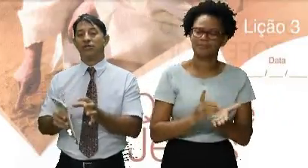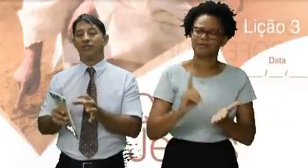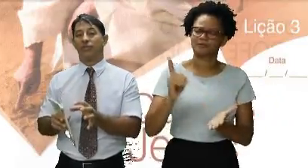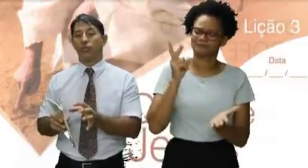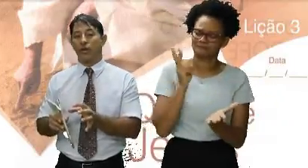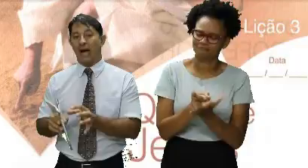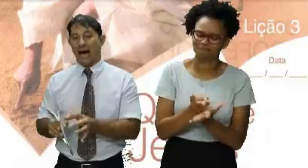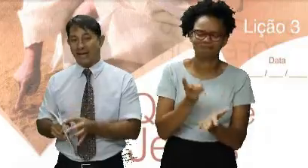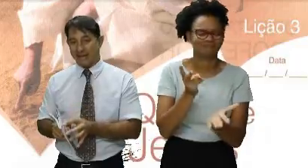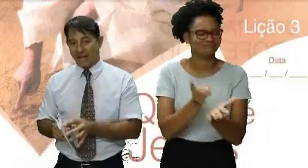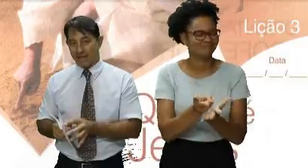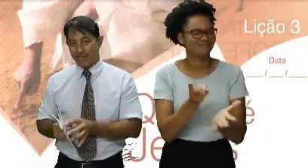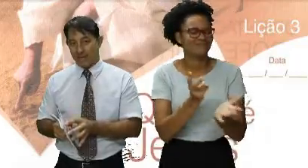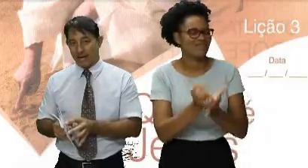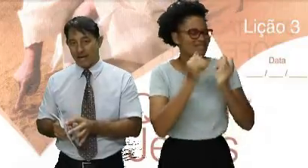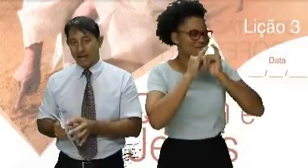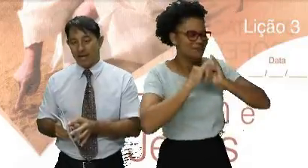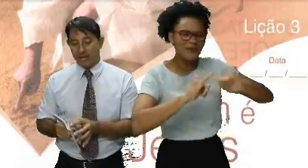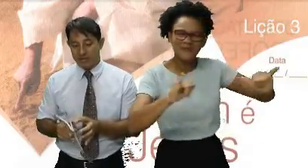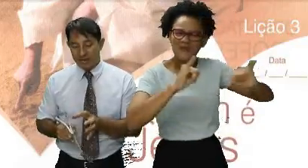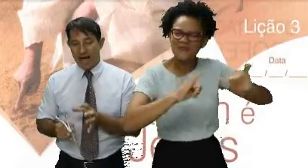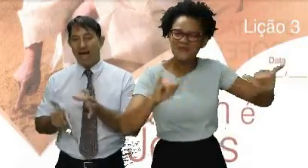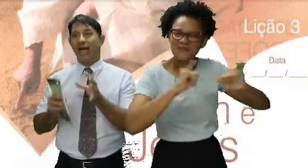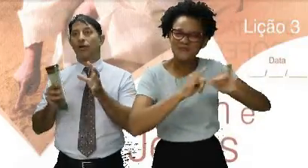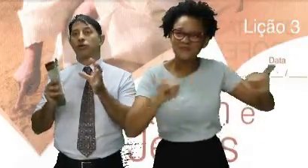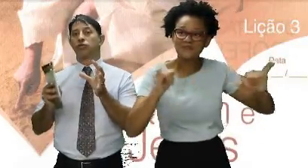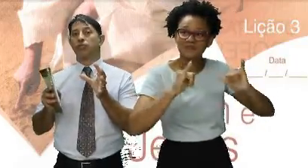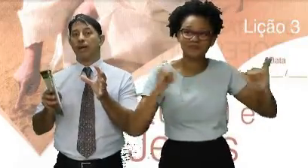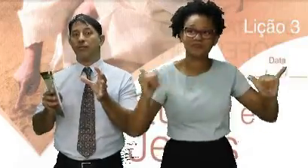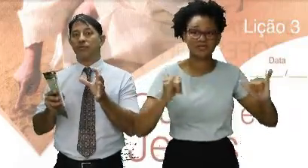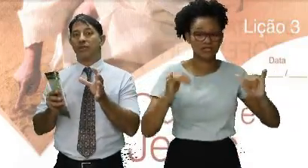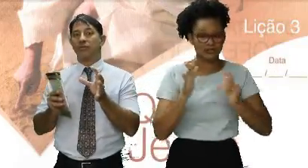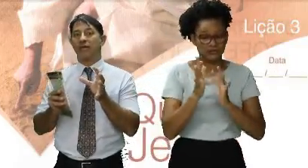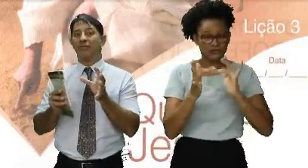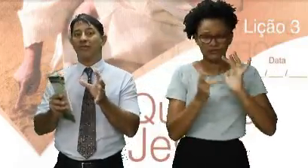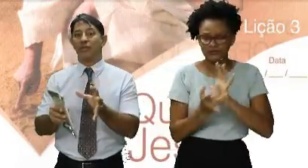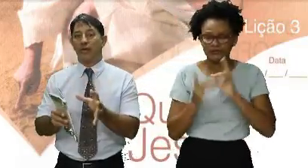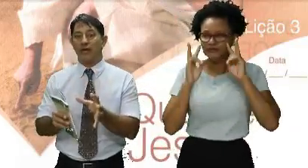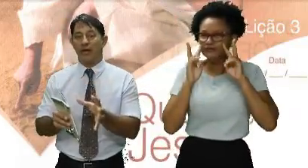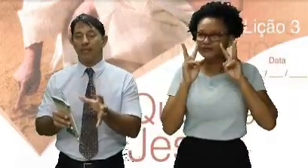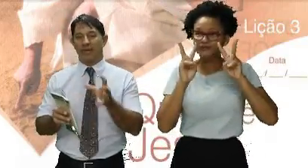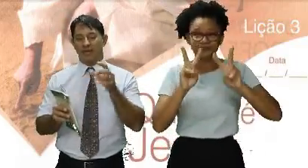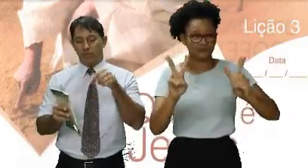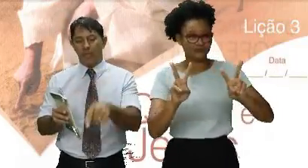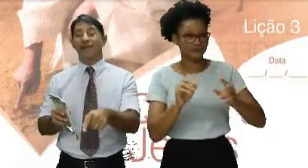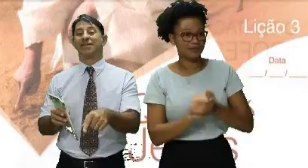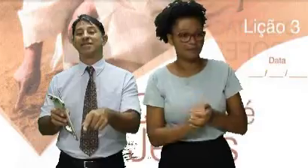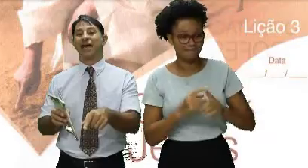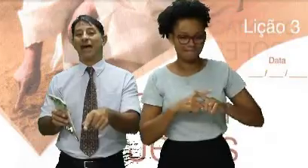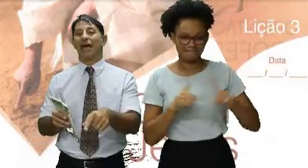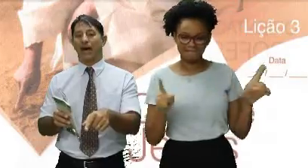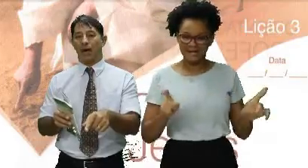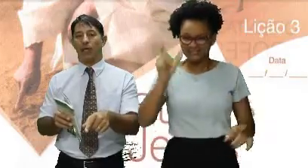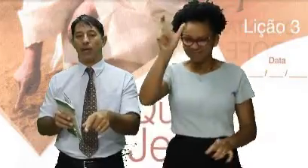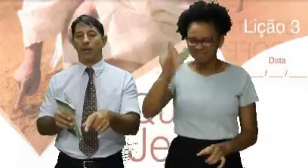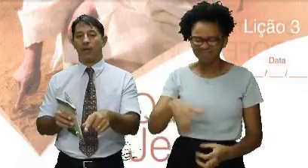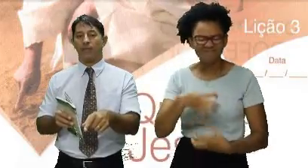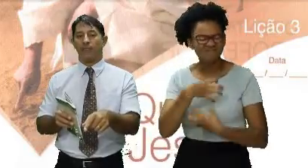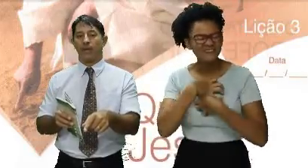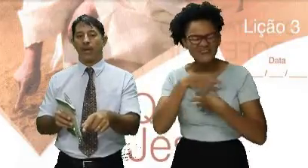sendo divulgada. Ele não está em nosso meio, você não está vendo ele, mas a sua presença é